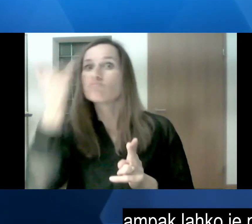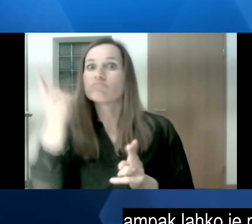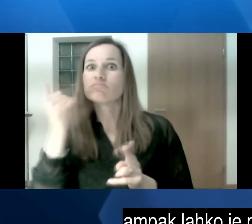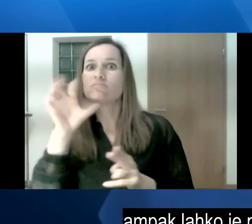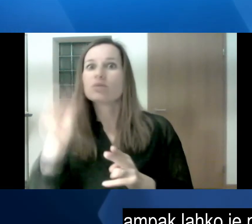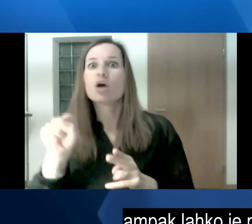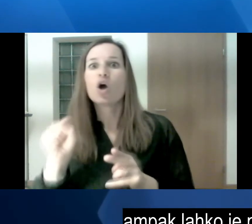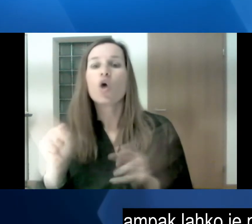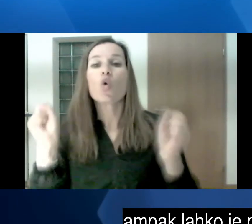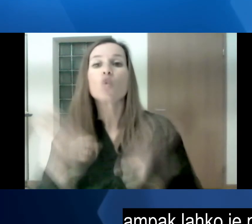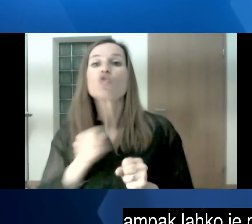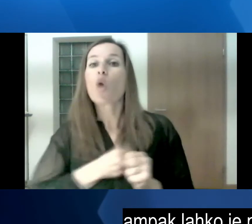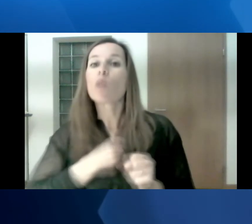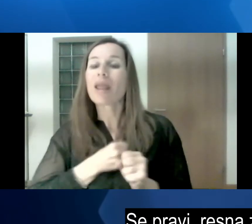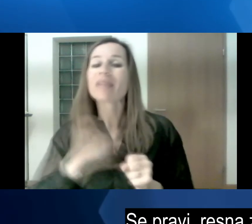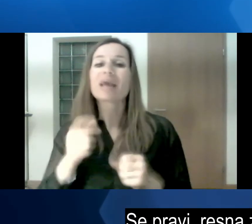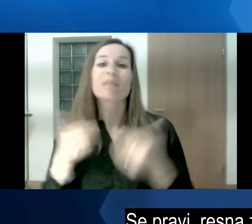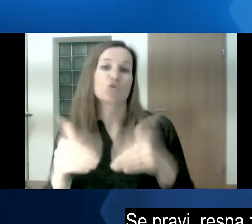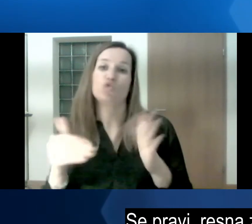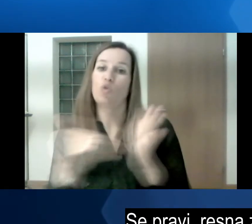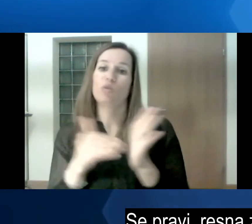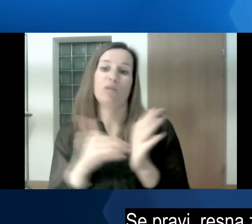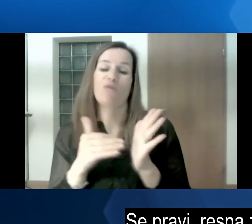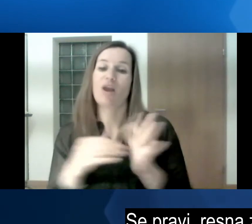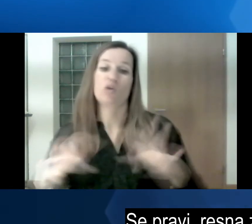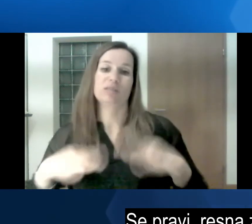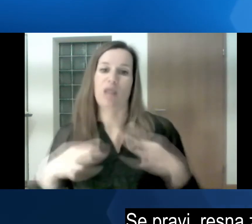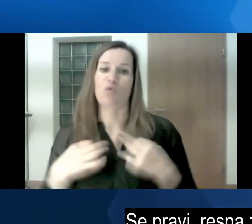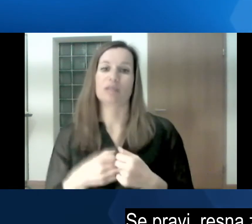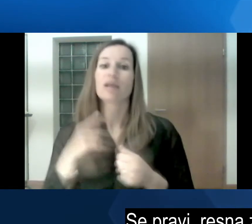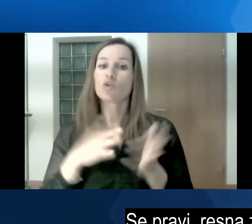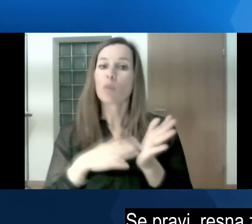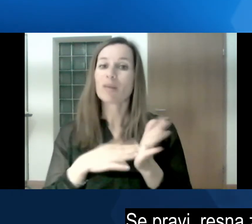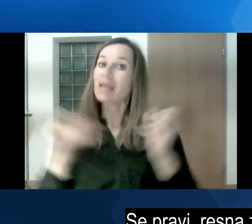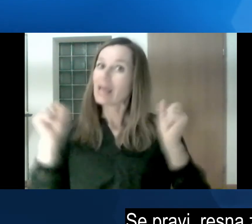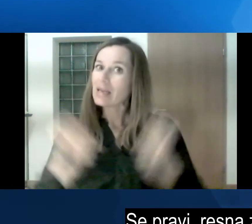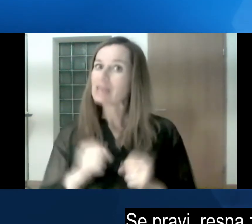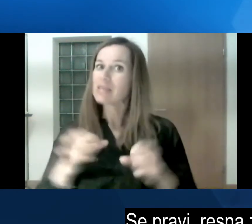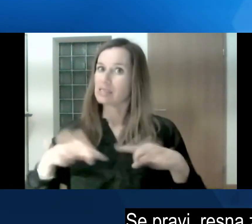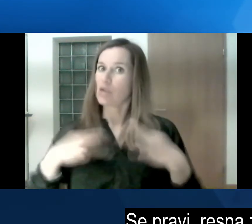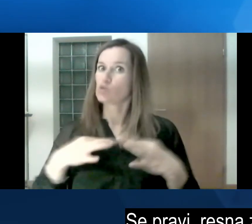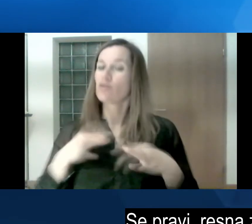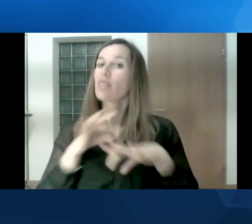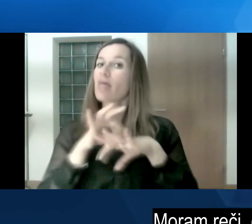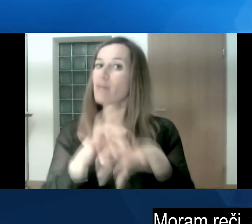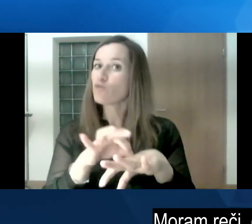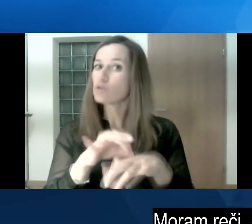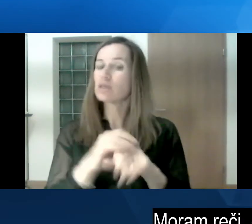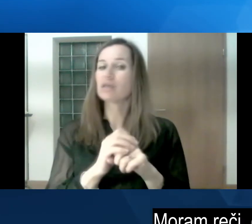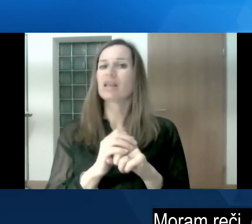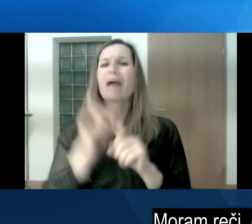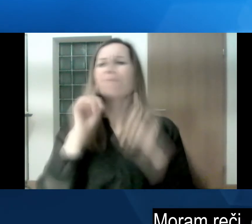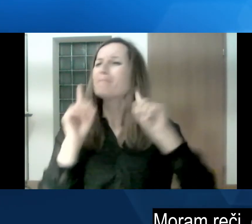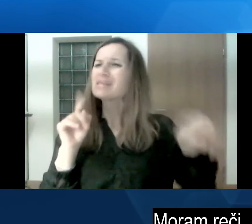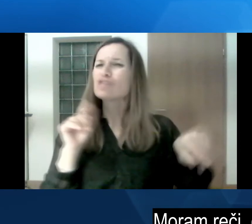nujno potrebovalo zdravljenje. Se pravi, resna zdravstvena navodila, preslišati lažne novice. Moram reči,